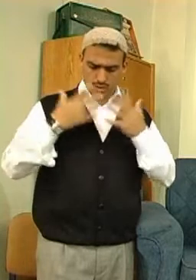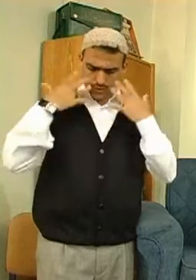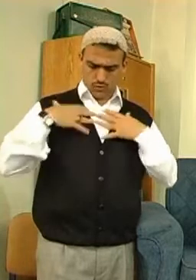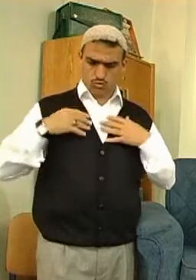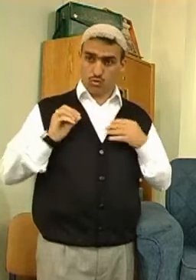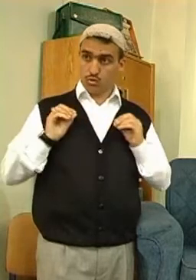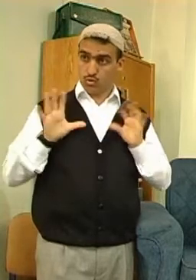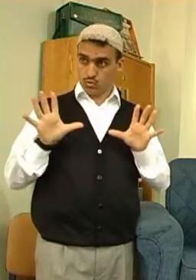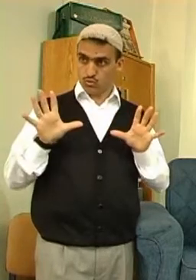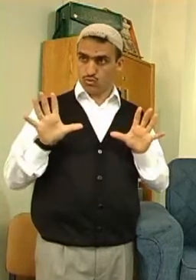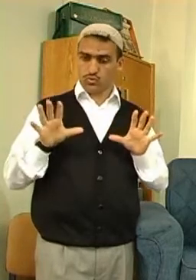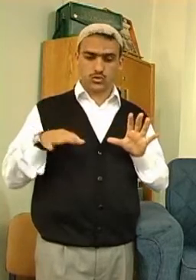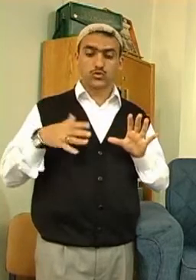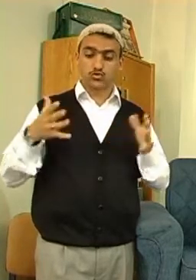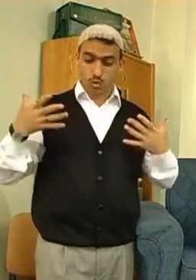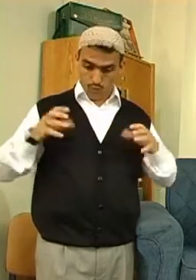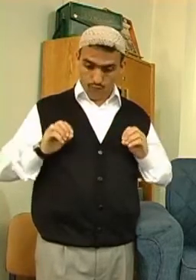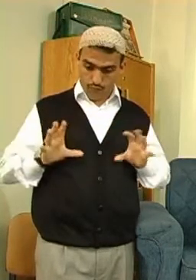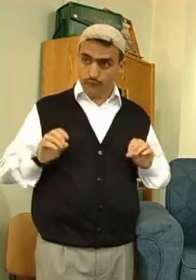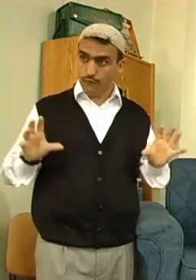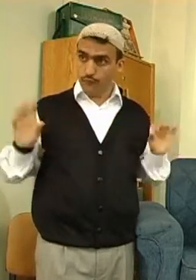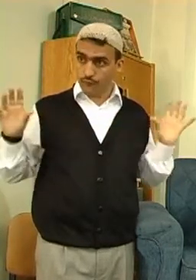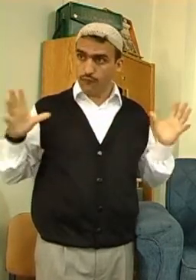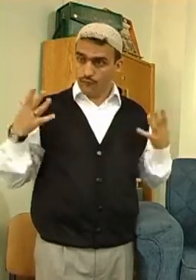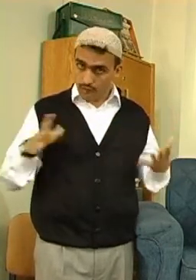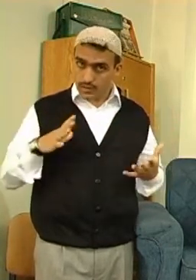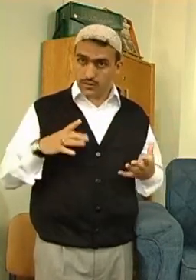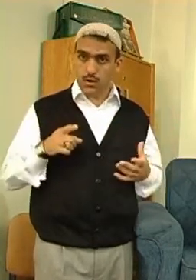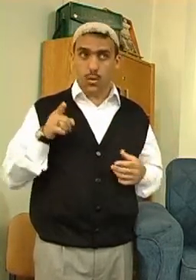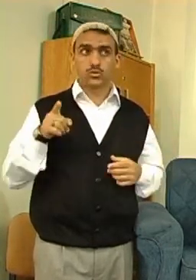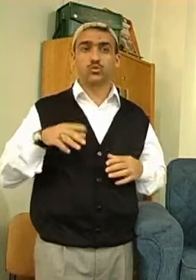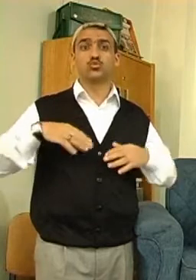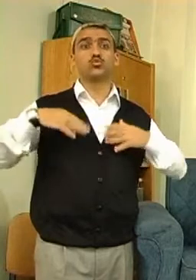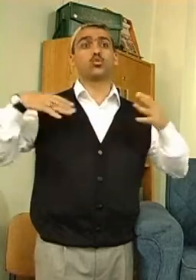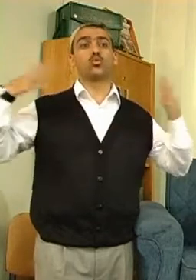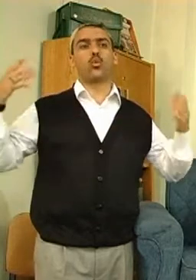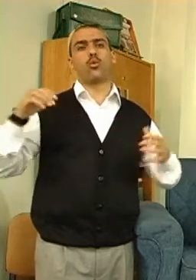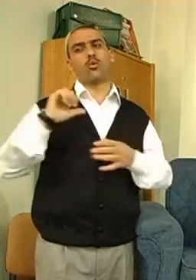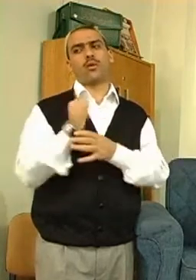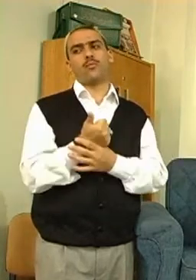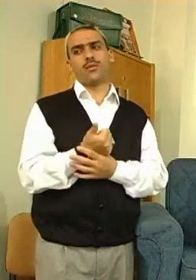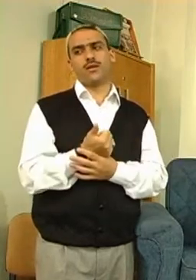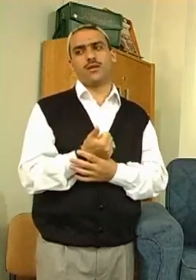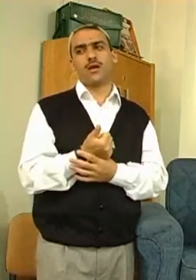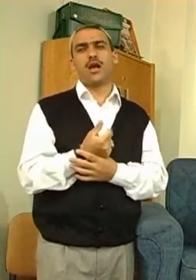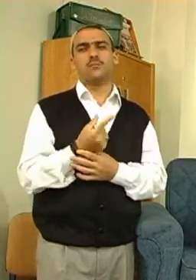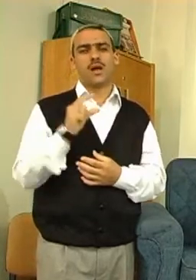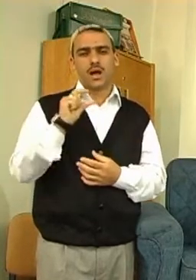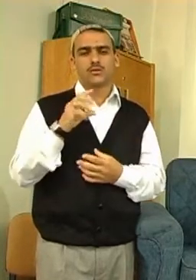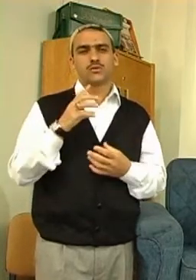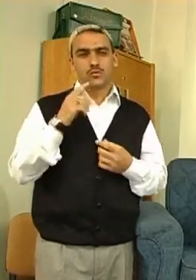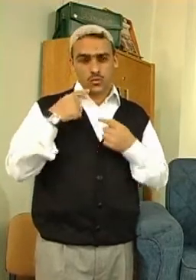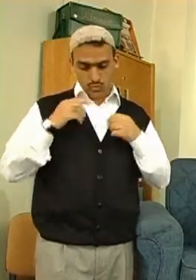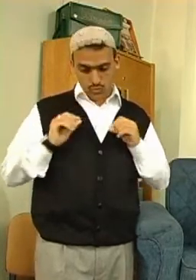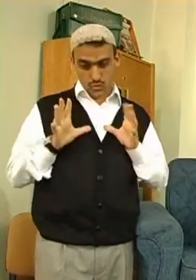kadar fazla masarsa. Değil mi? Şimdi bu noktada baktık mı en çok isme insan masar. Bütün